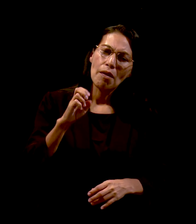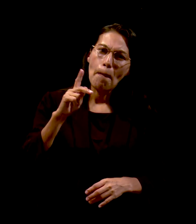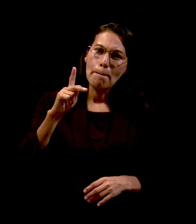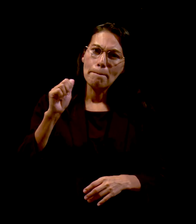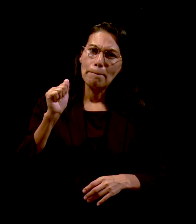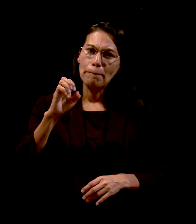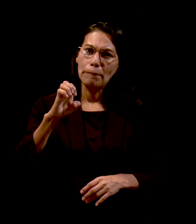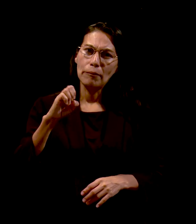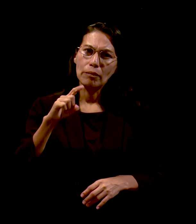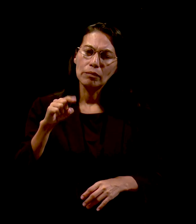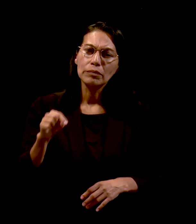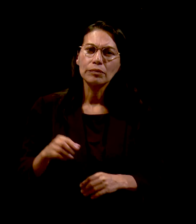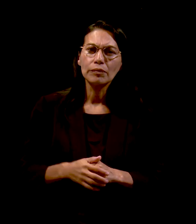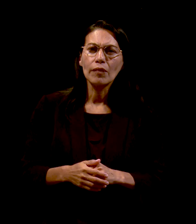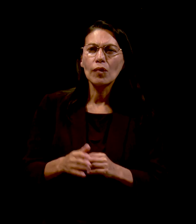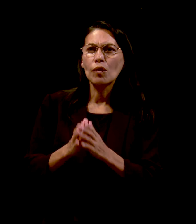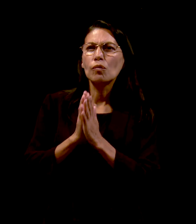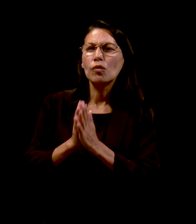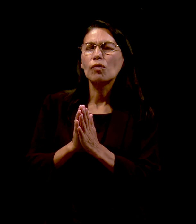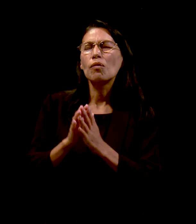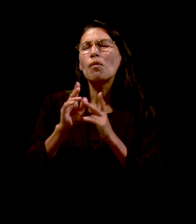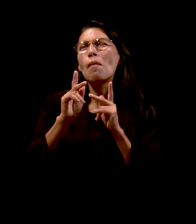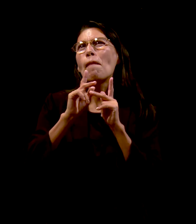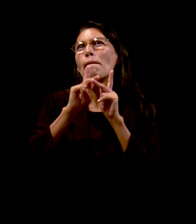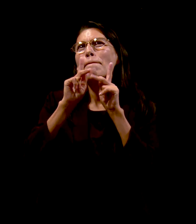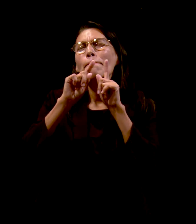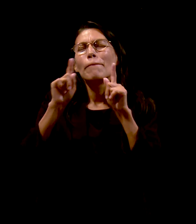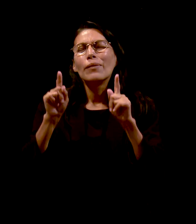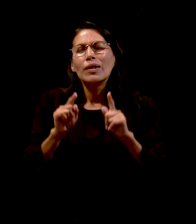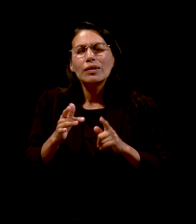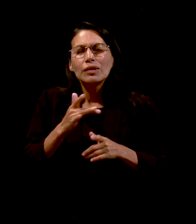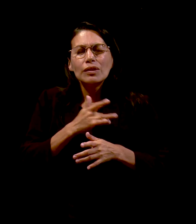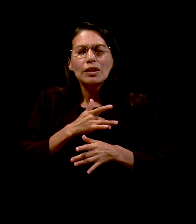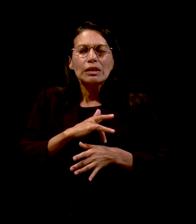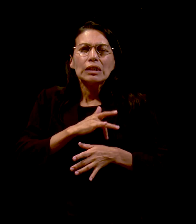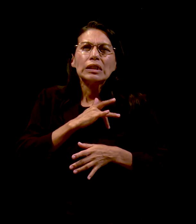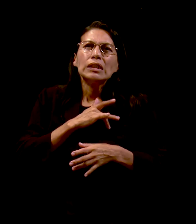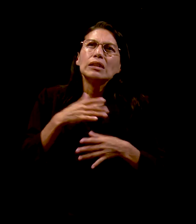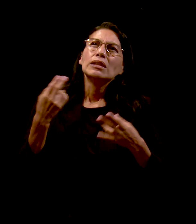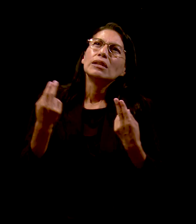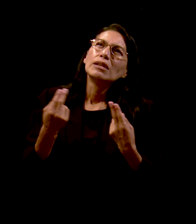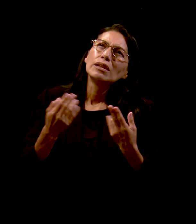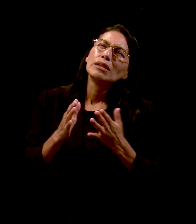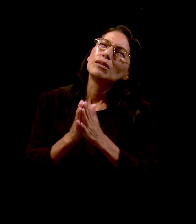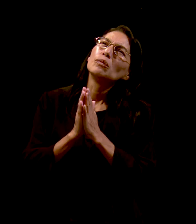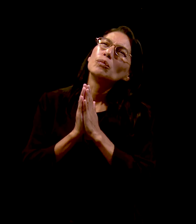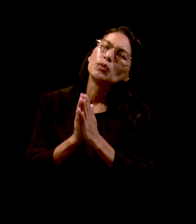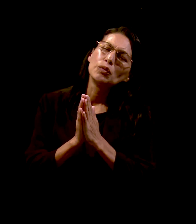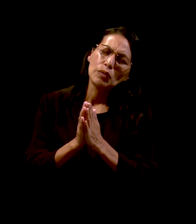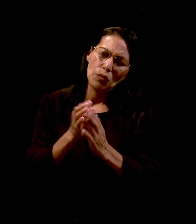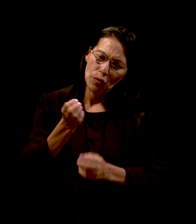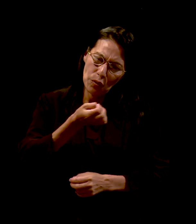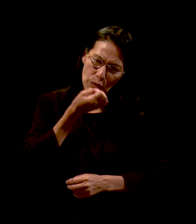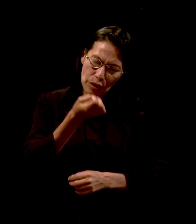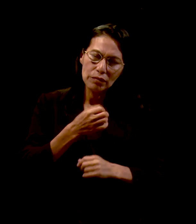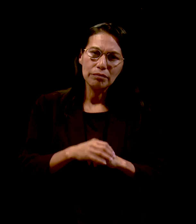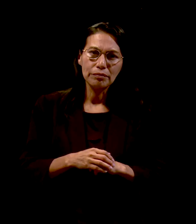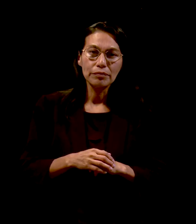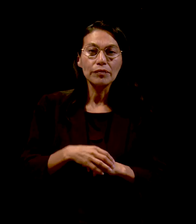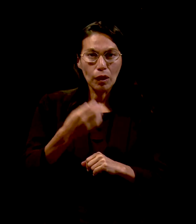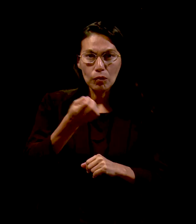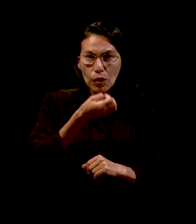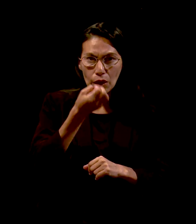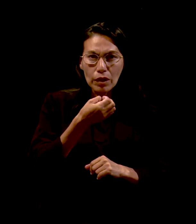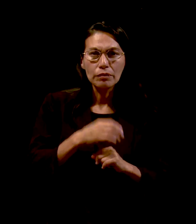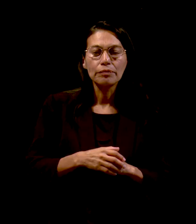oración a mí por pasa mi corazón es importante esta oración tere y vamos a unirnos